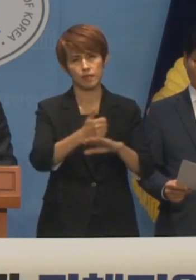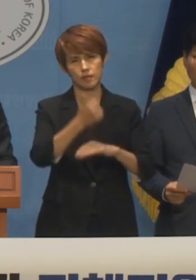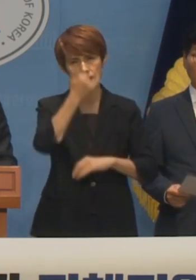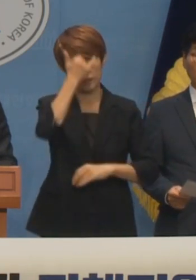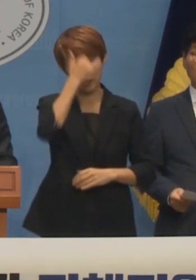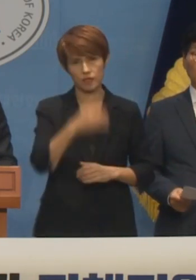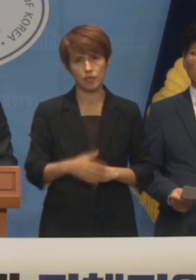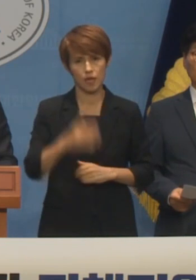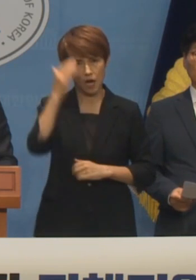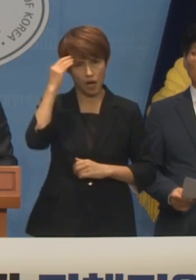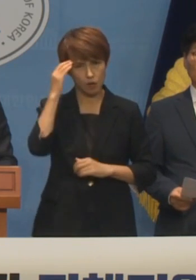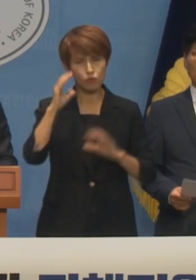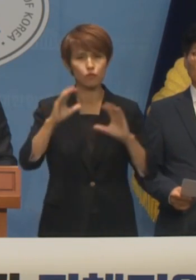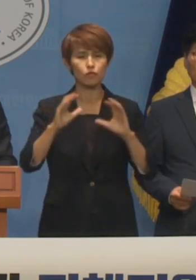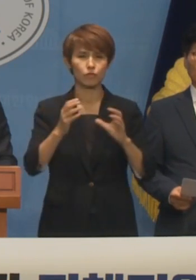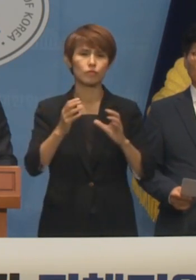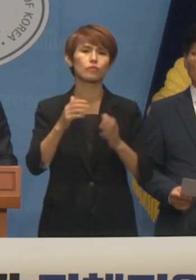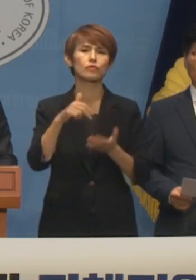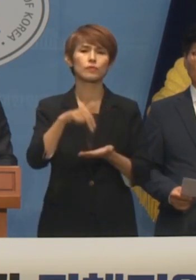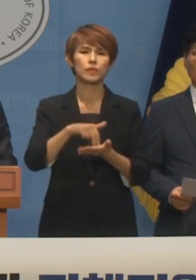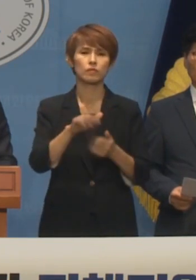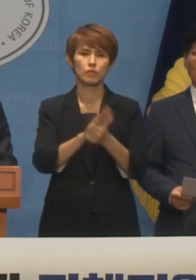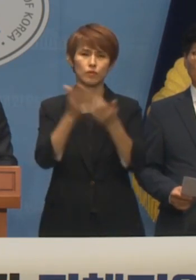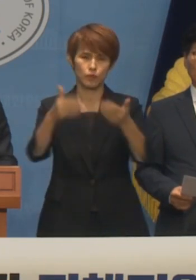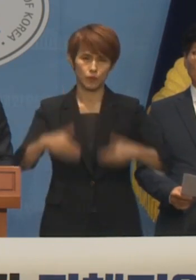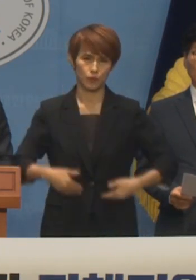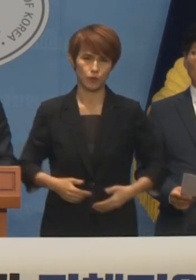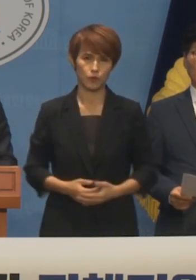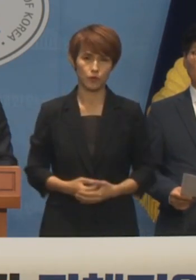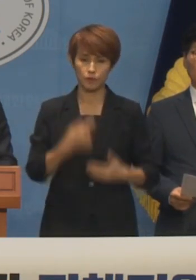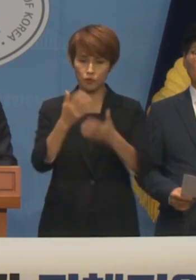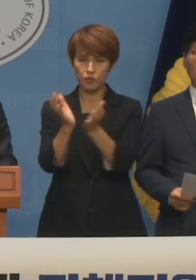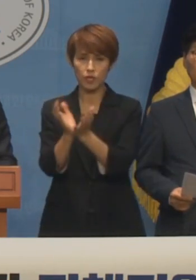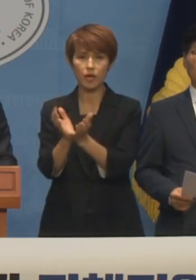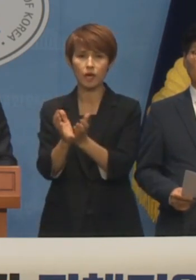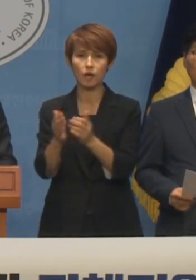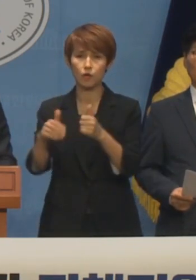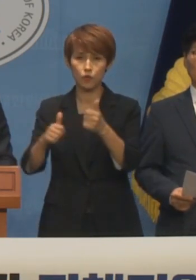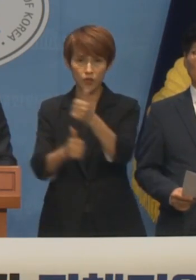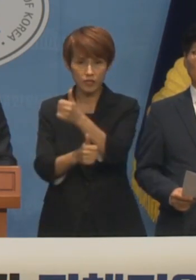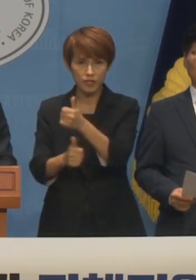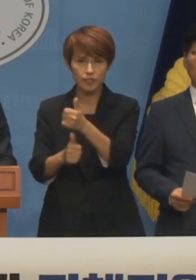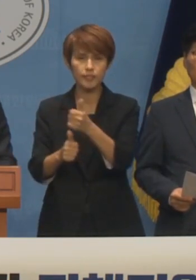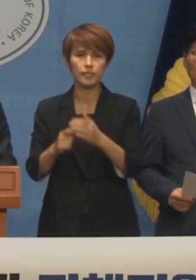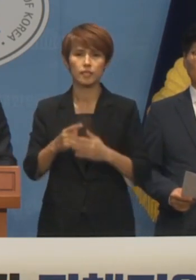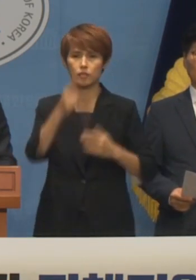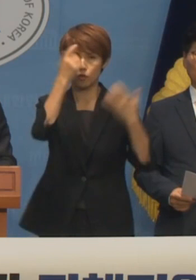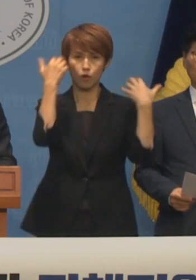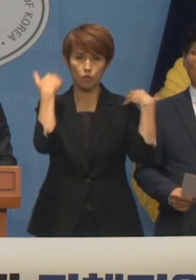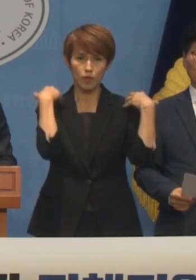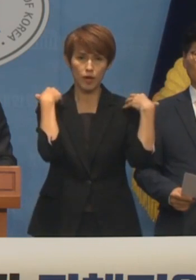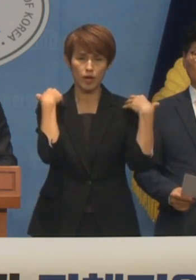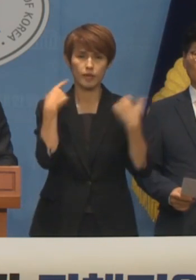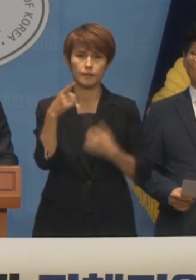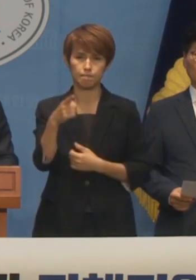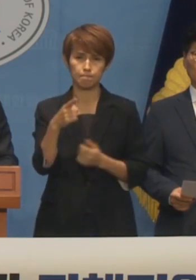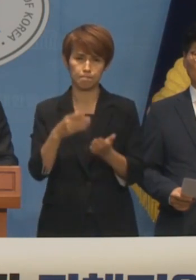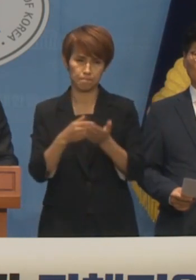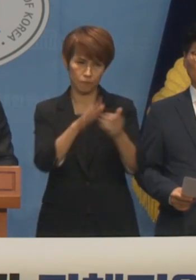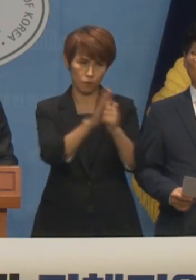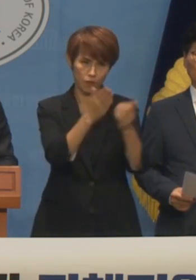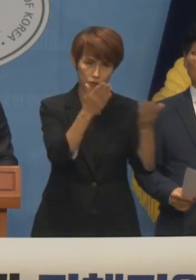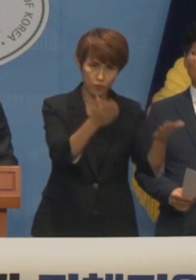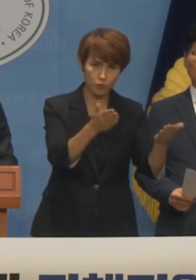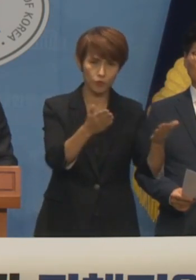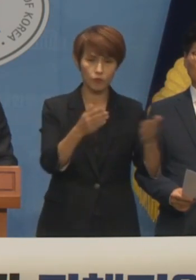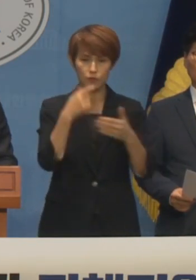도리이고 대한민국의 국격이다. 더불어민주당 환경노동위원회 위원들은 이와 같은 정부의 조치와는 별도로 모든